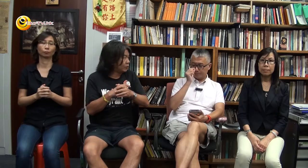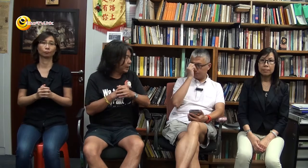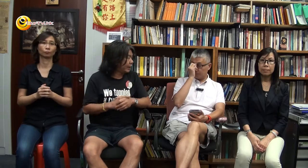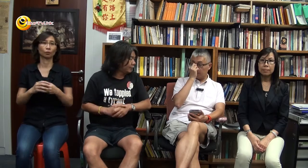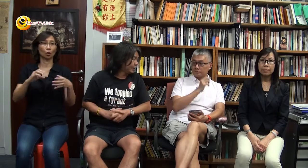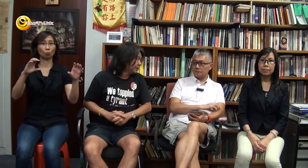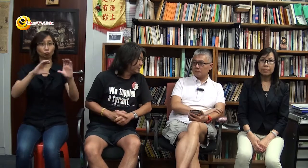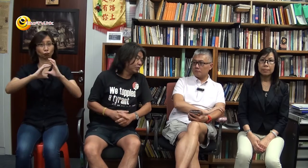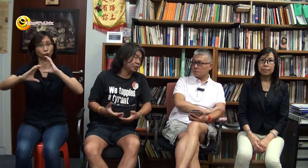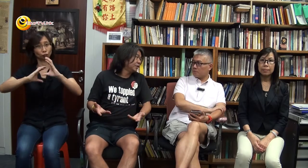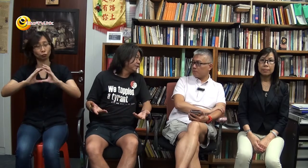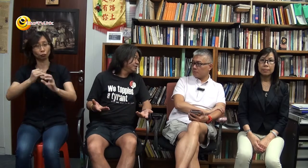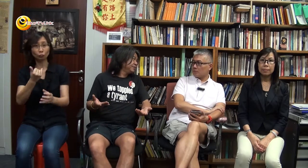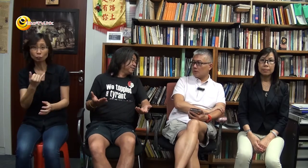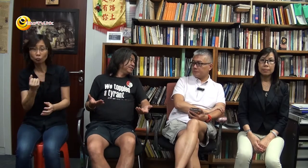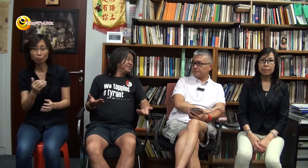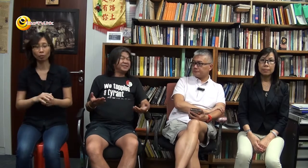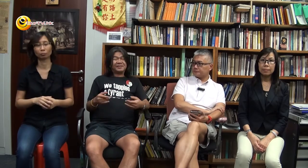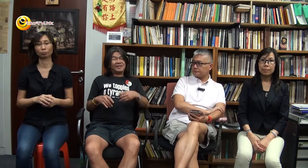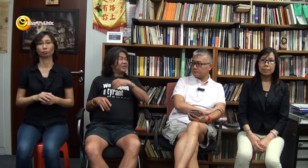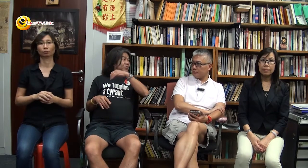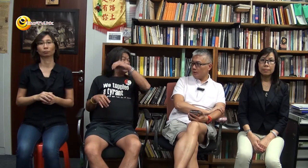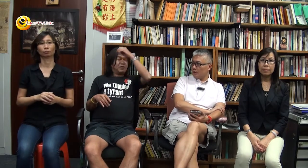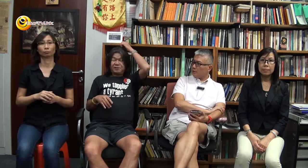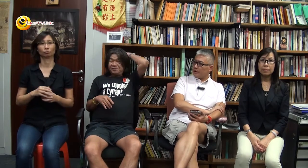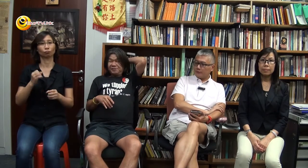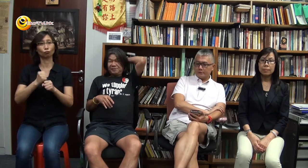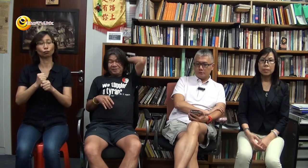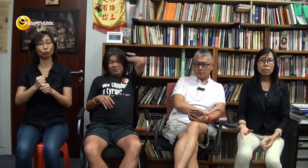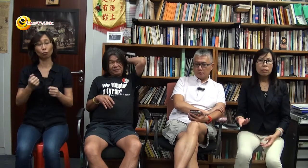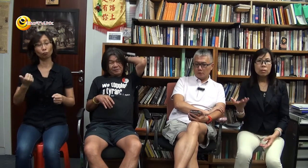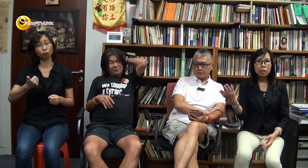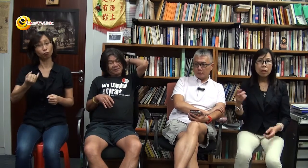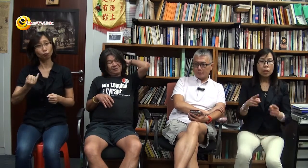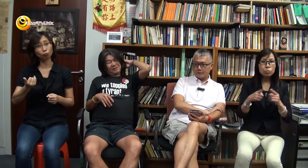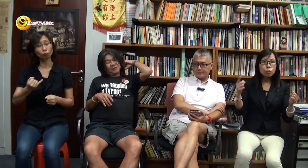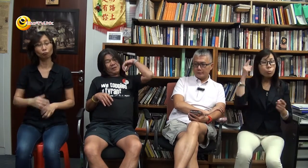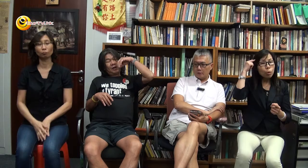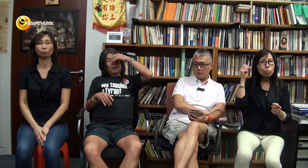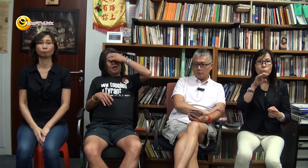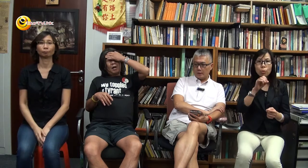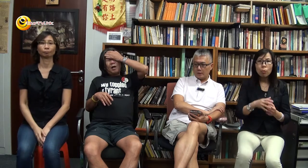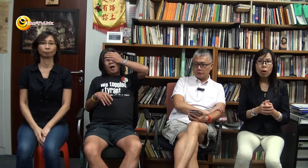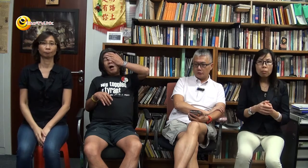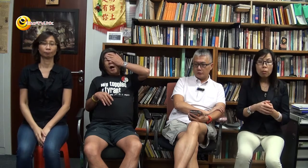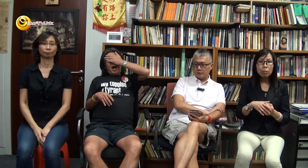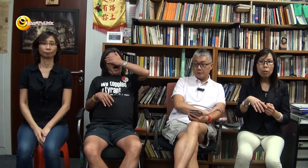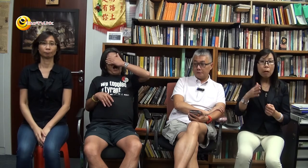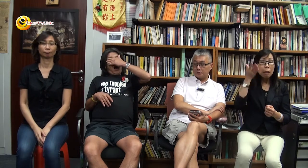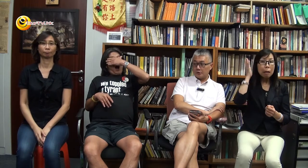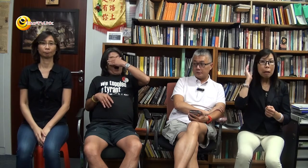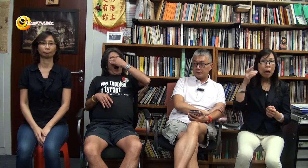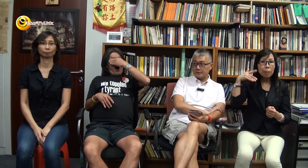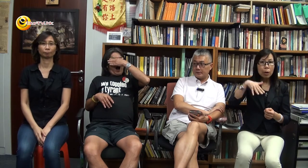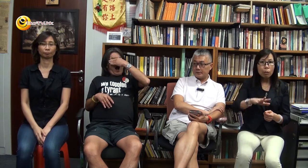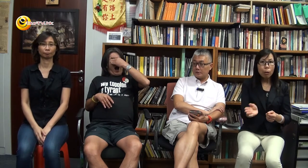個互通聲氣啊嘛。你有冇做到啊？做唔做到咧？ 但其實頭先長毛都講過，就係話劉江華做咗呢個